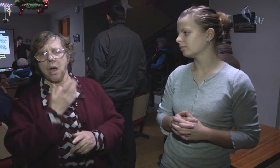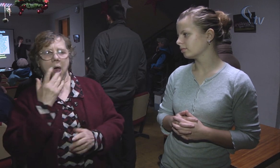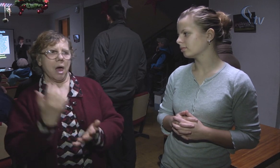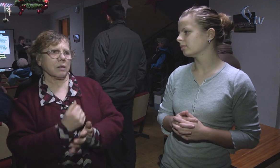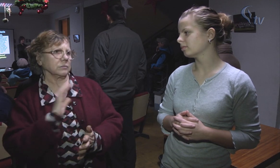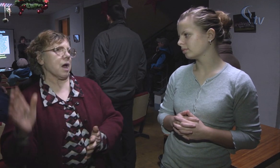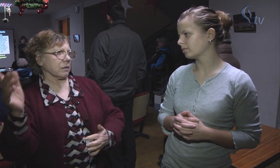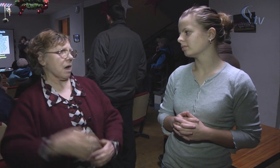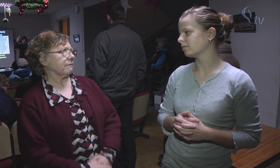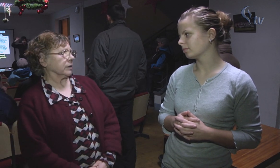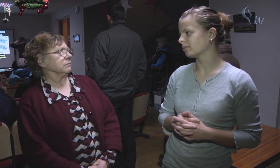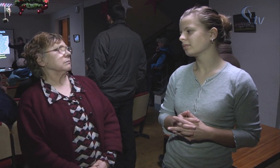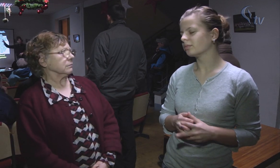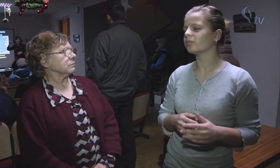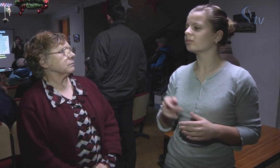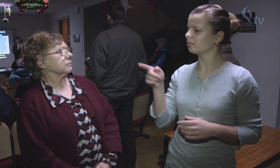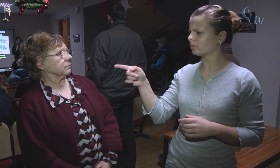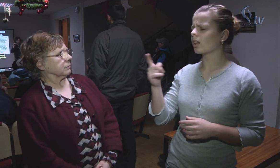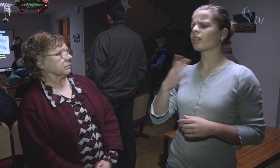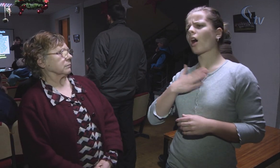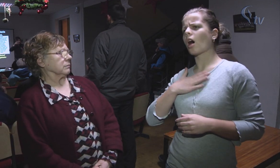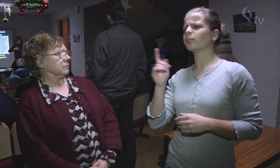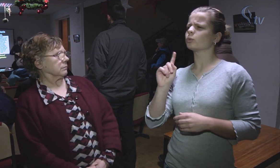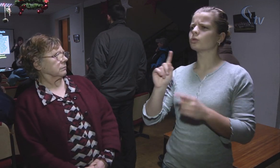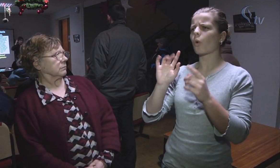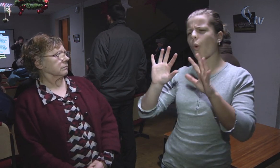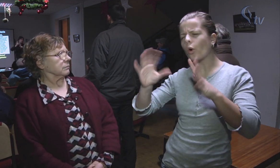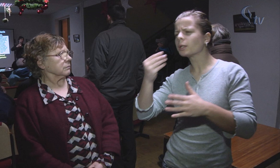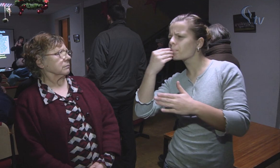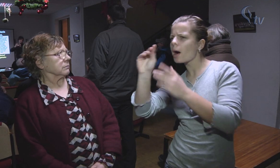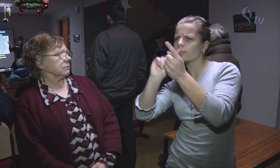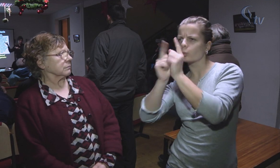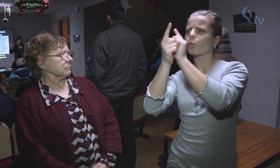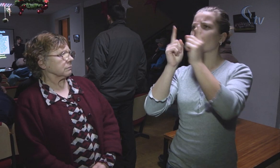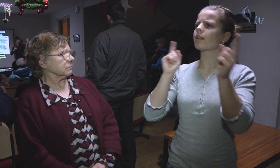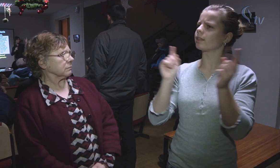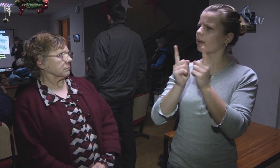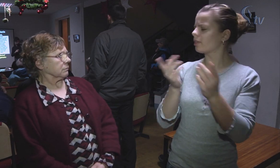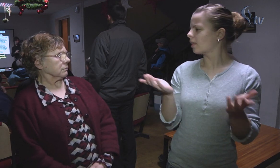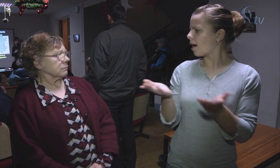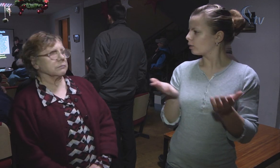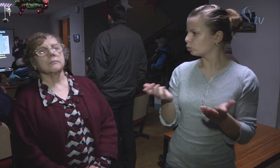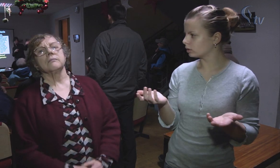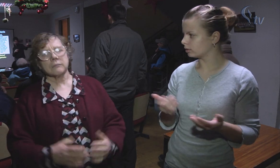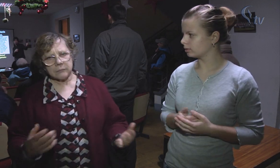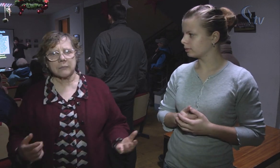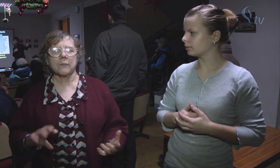ka teenus kättesaadav. Mida sina tahaksid muuta, et tõlketeenus muutuks paremaks?